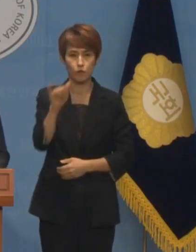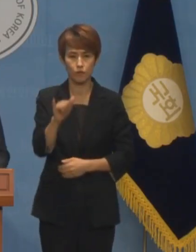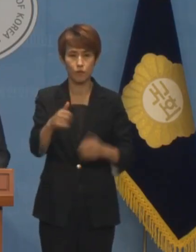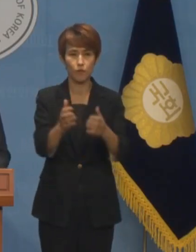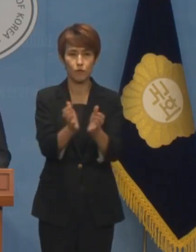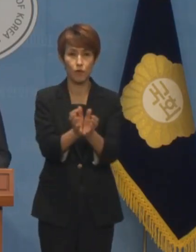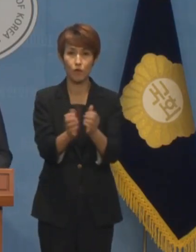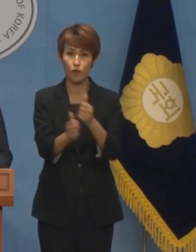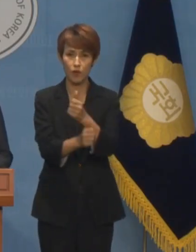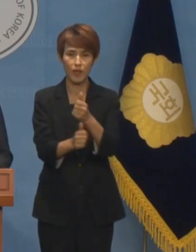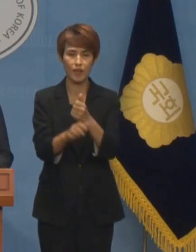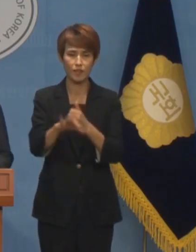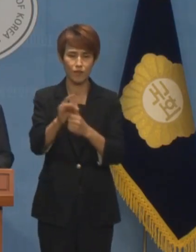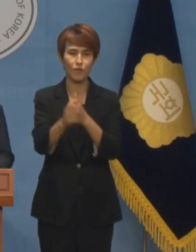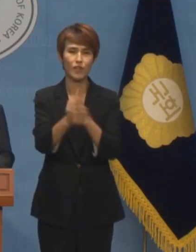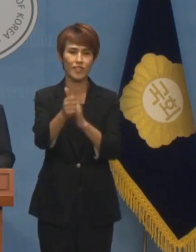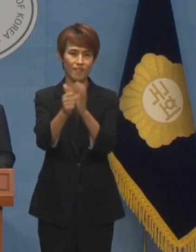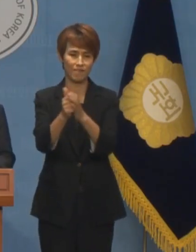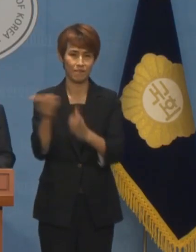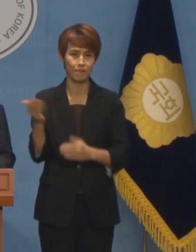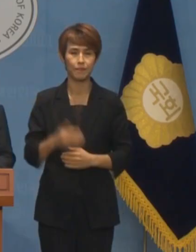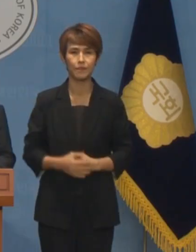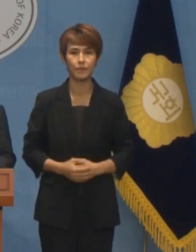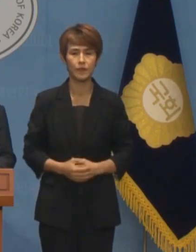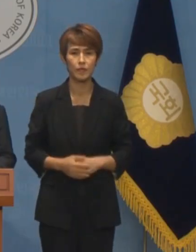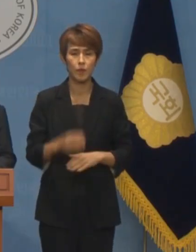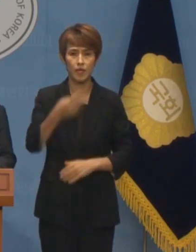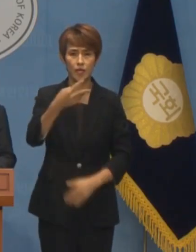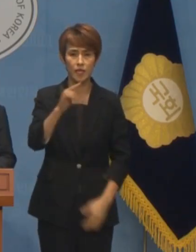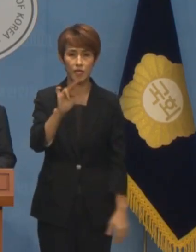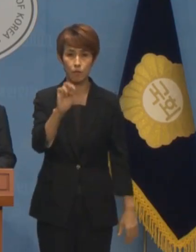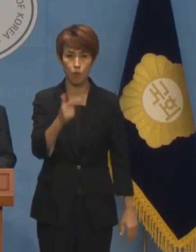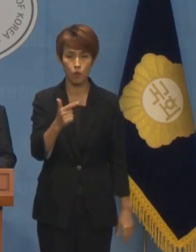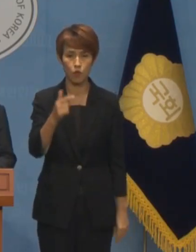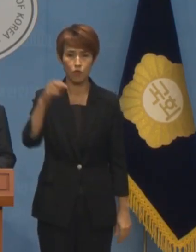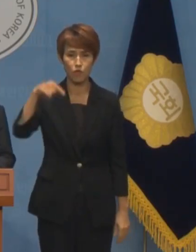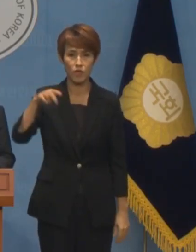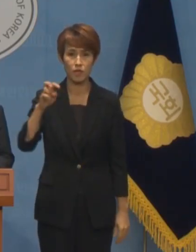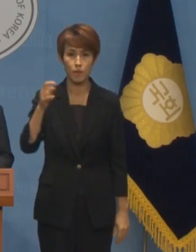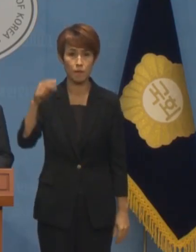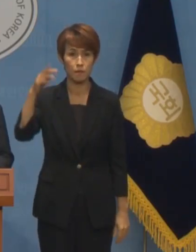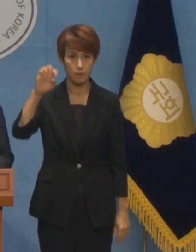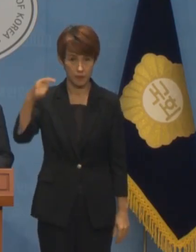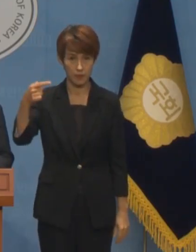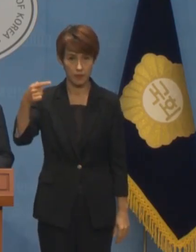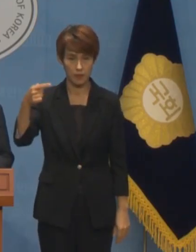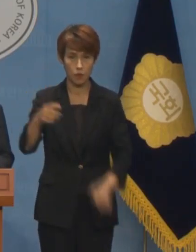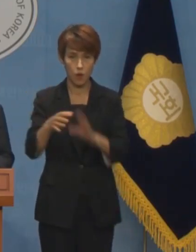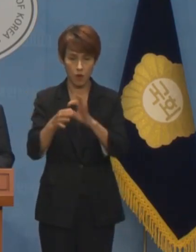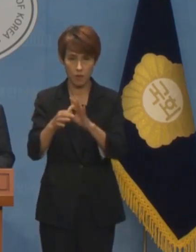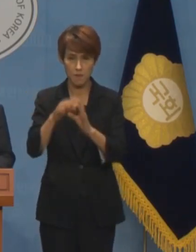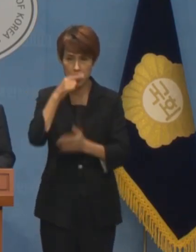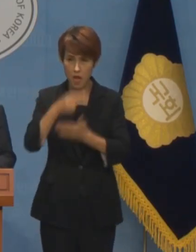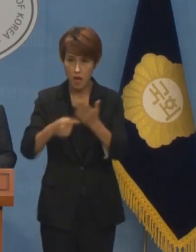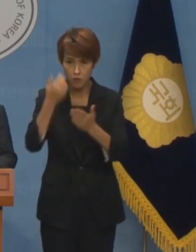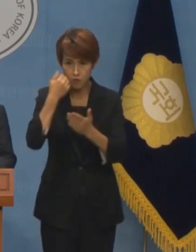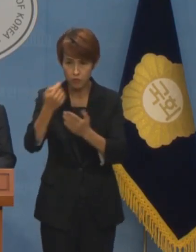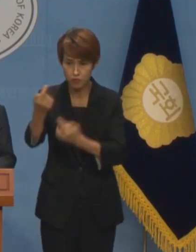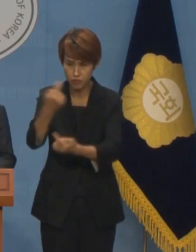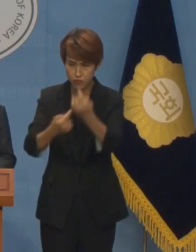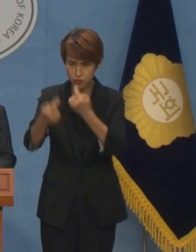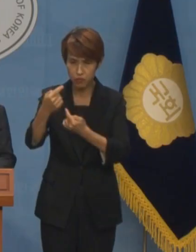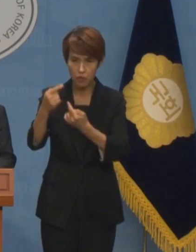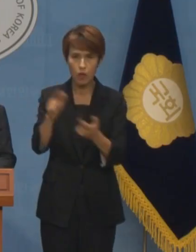이번에 Q10 팀원 위메프 사건과 관련해서 피해 사례를 받았더니 하루에